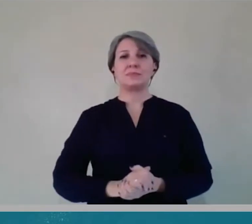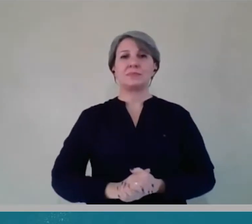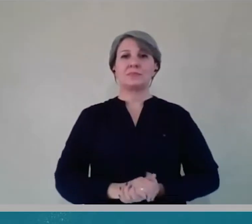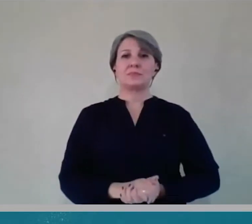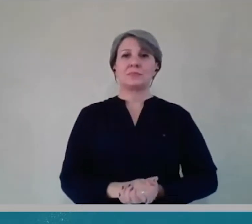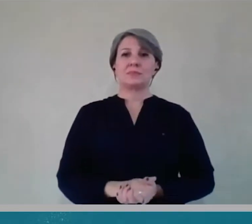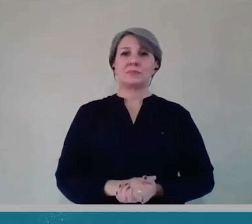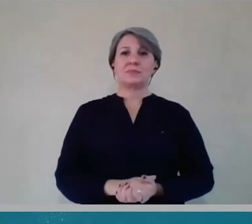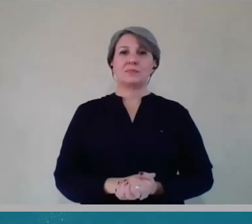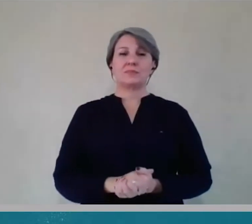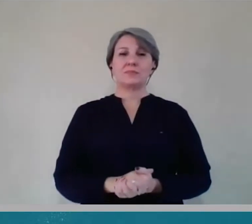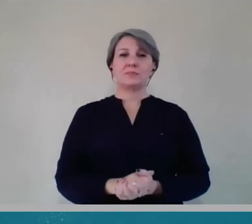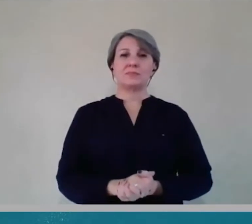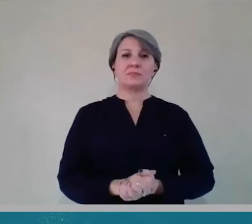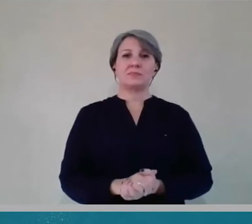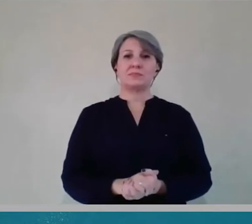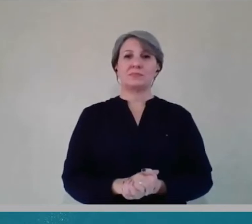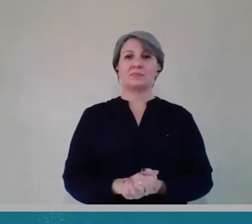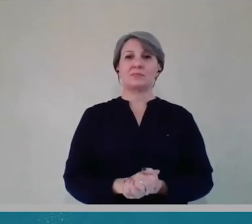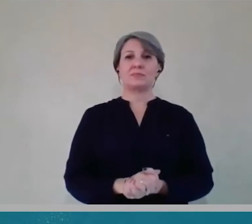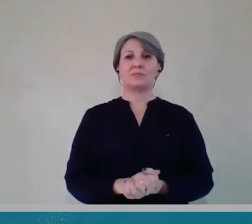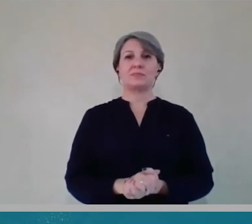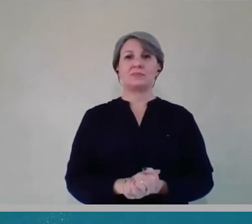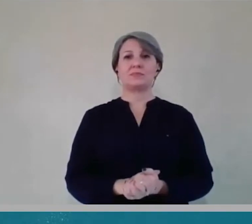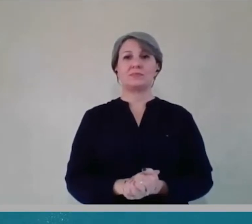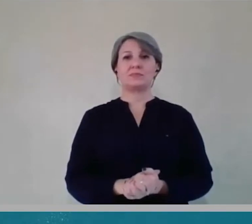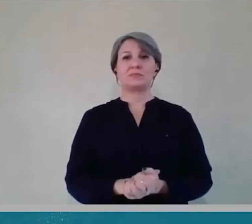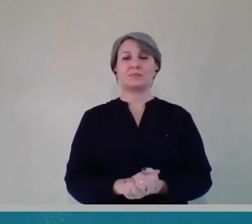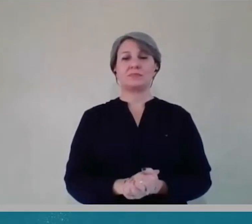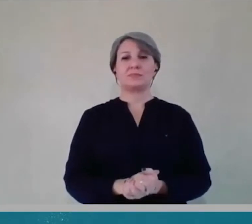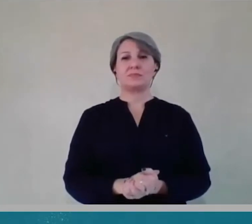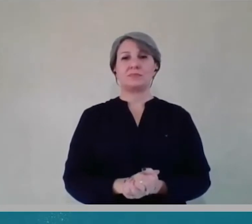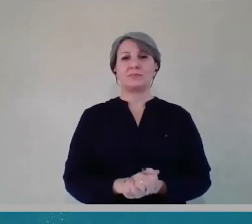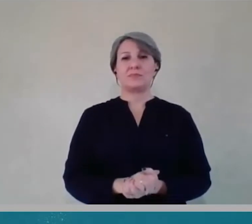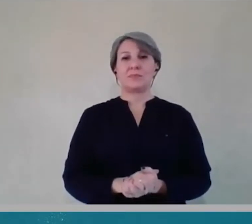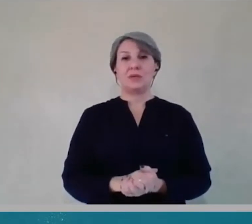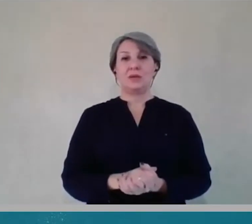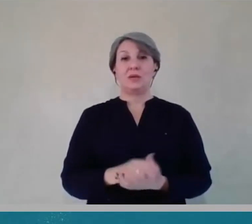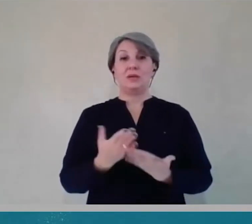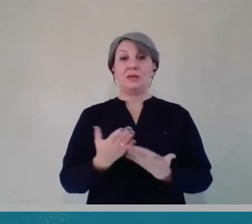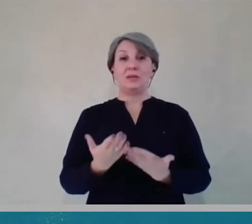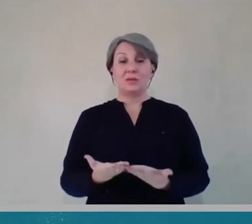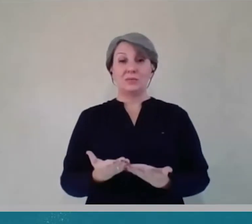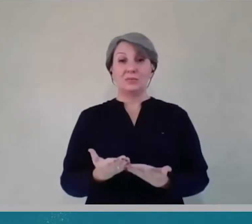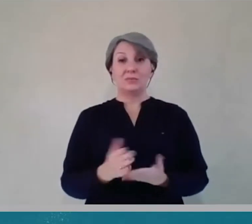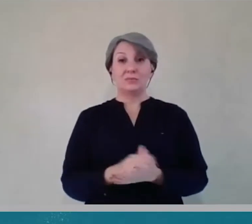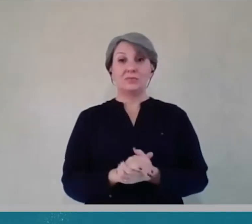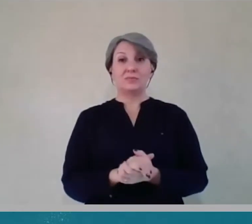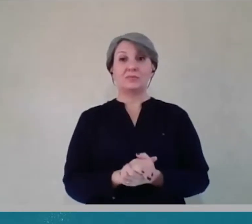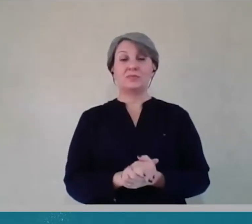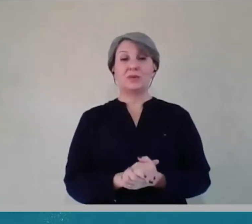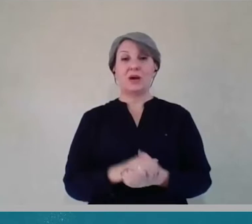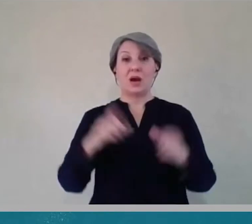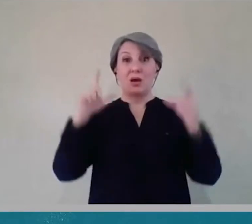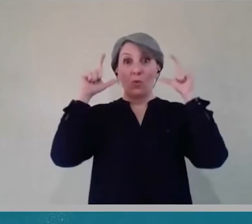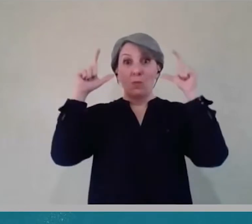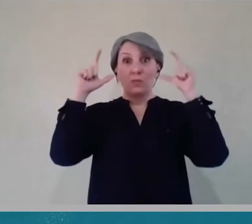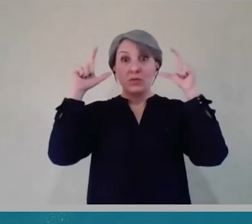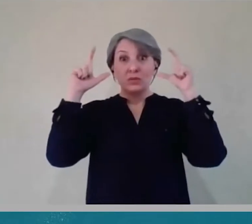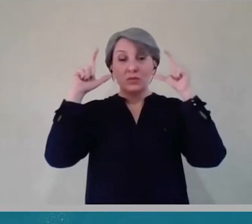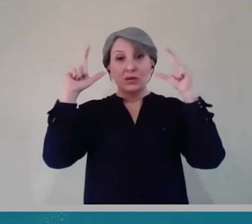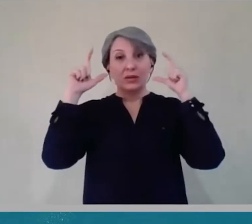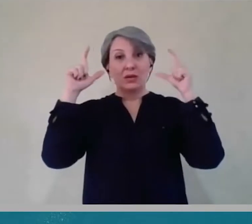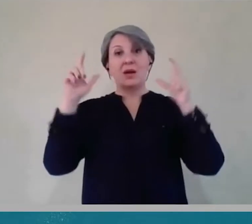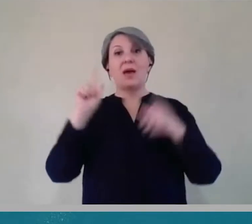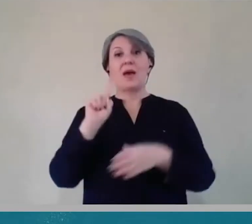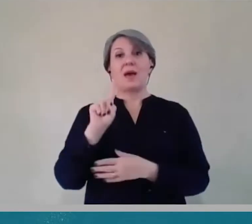não vamos já matar, né, o pecado pela raiz, que é a cobiça e a concupiscência.